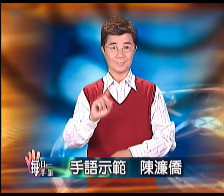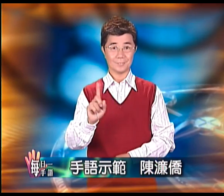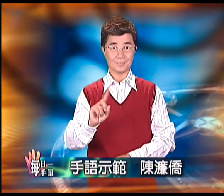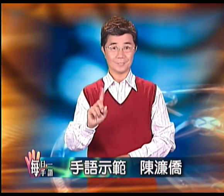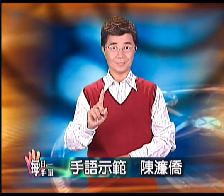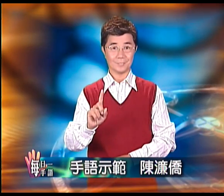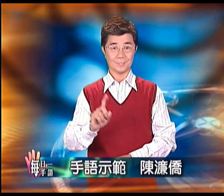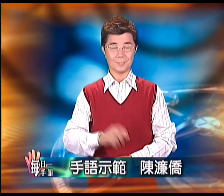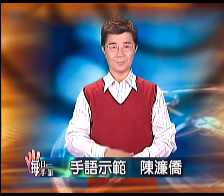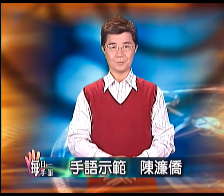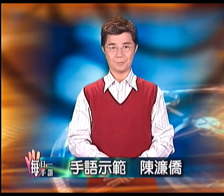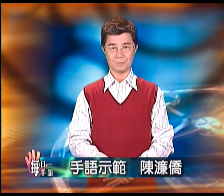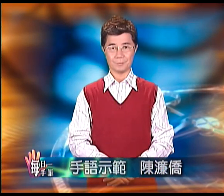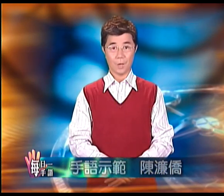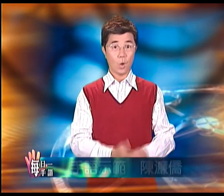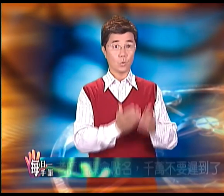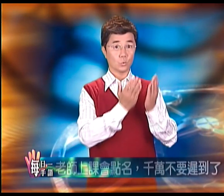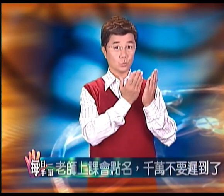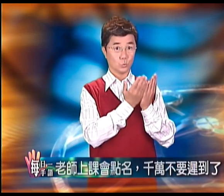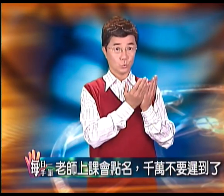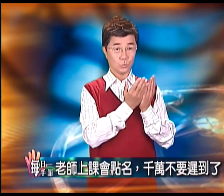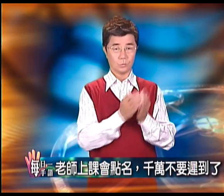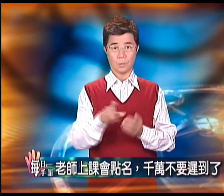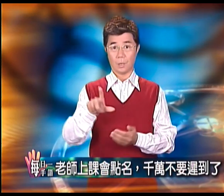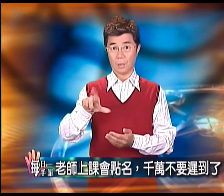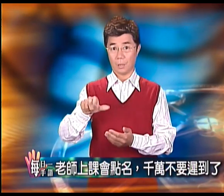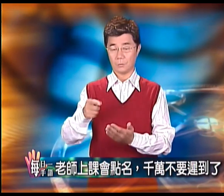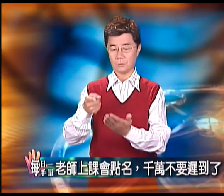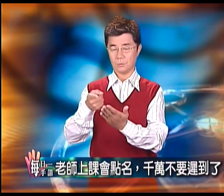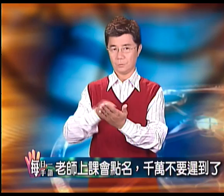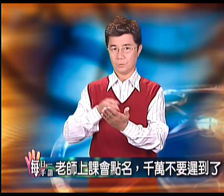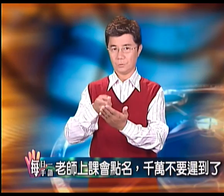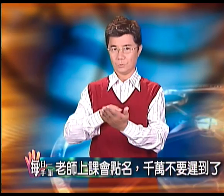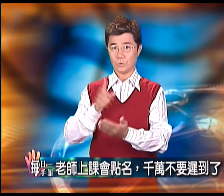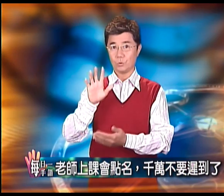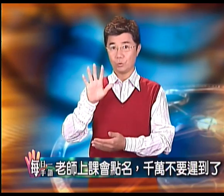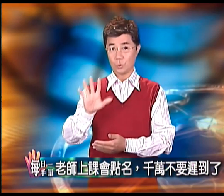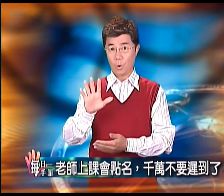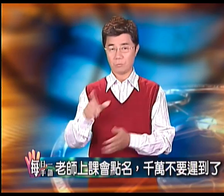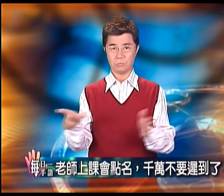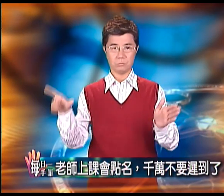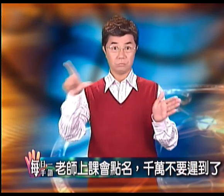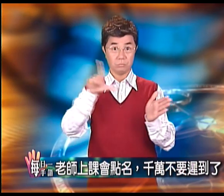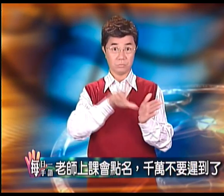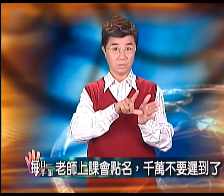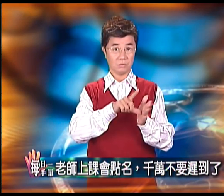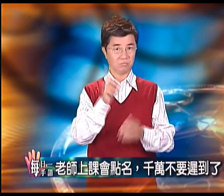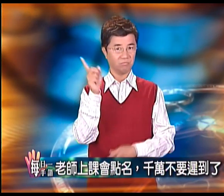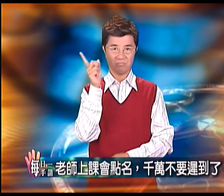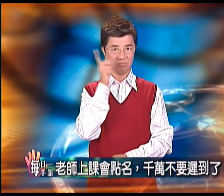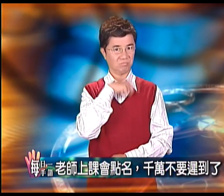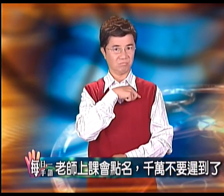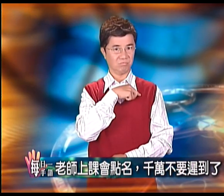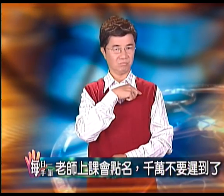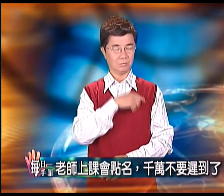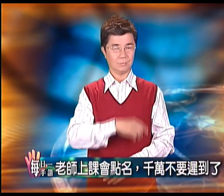的手语。老师上课会点名，千万不要迟到了。手语的结构